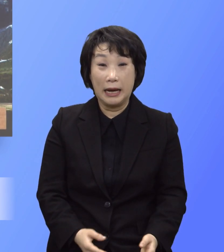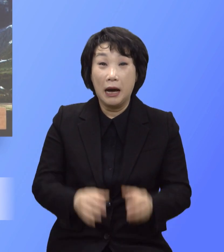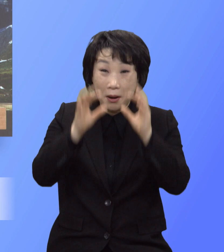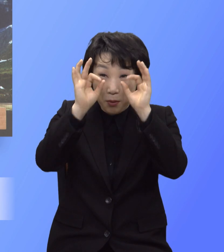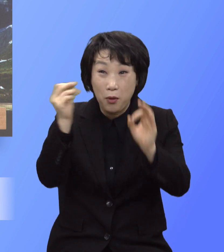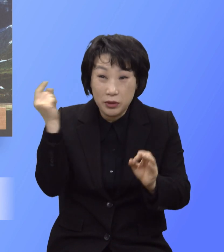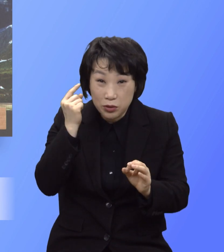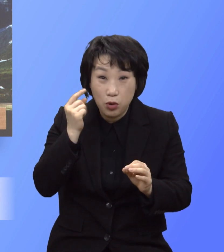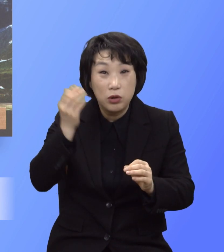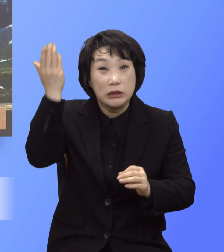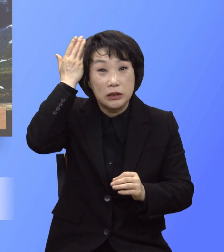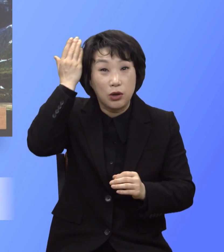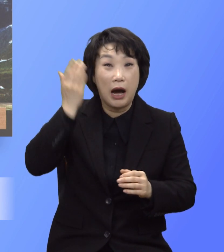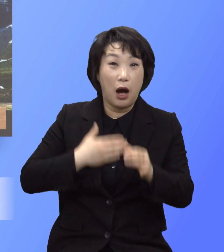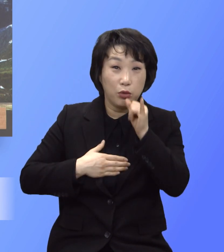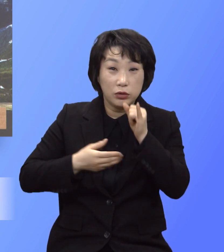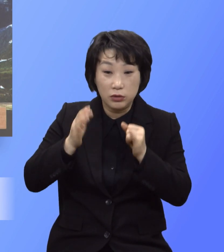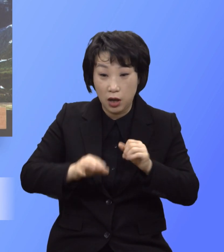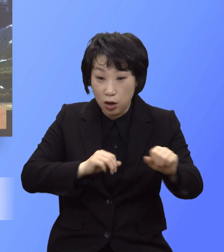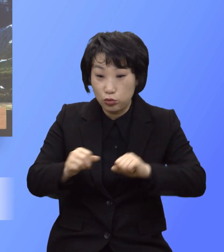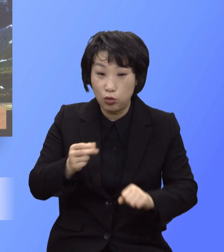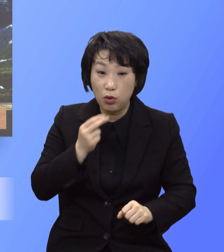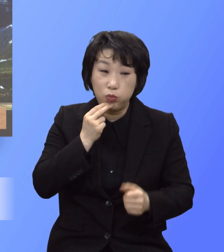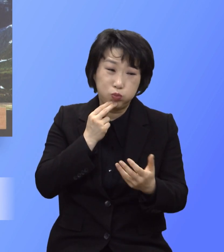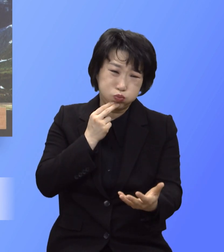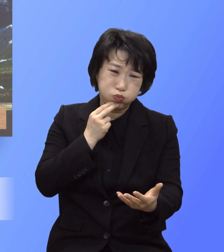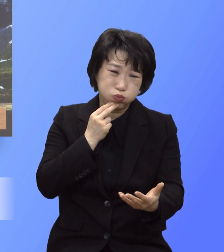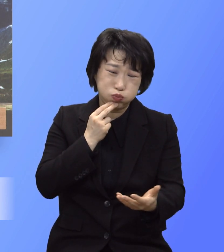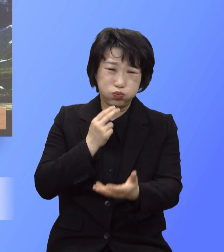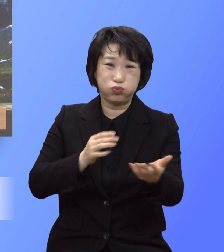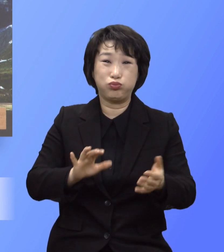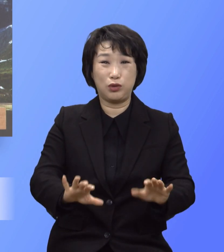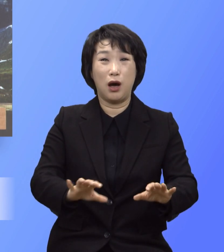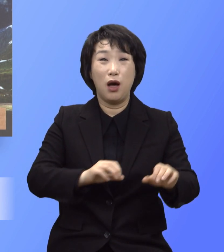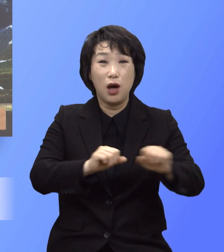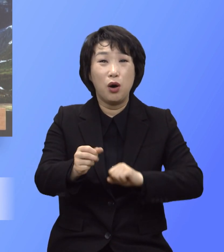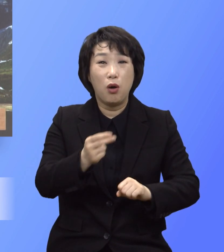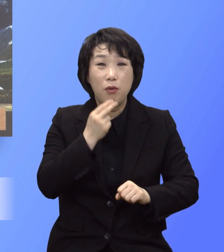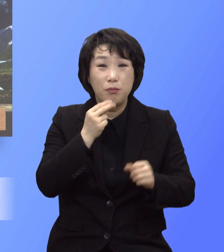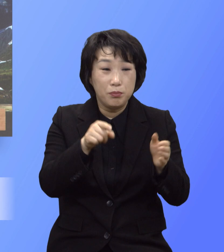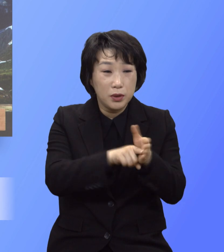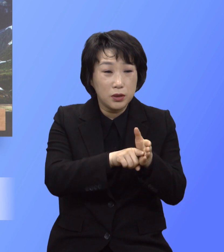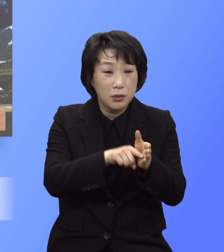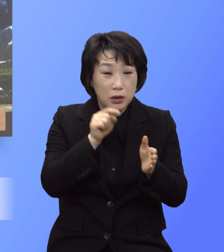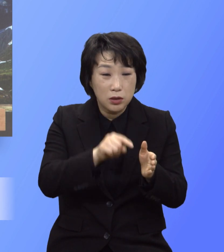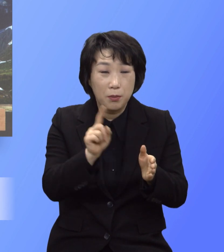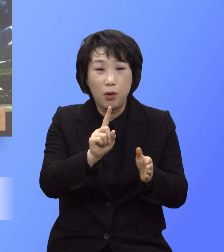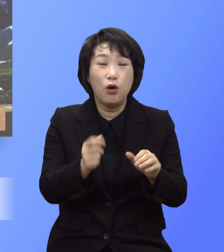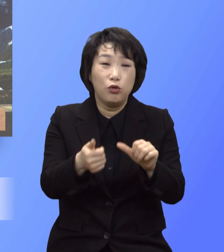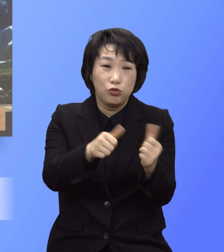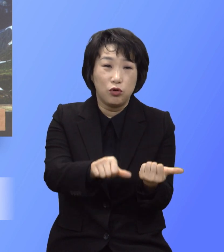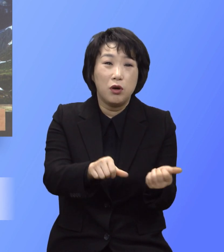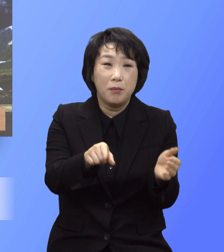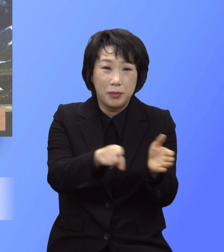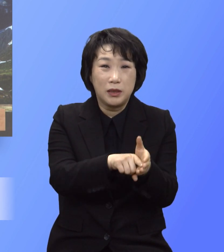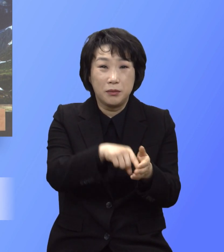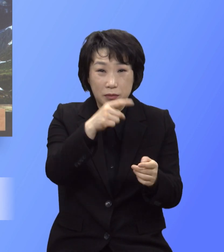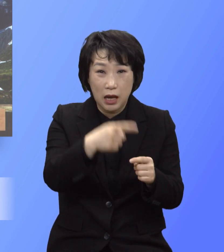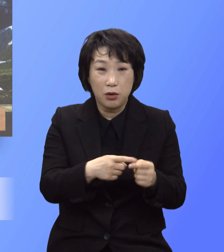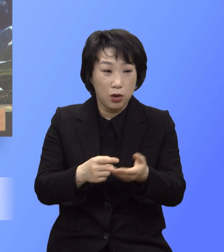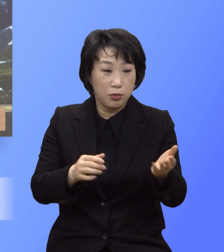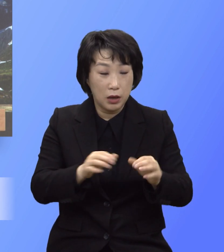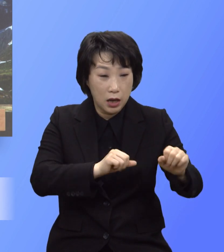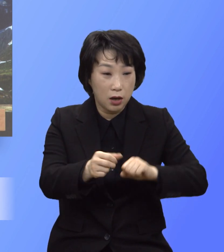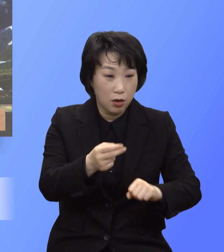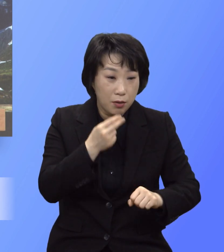지식으로는 하는데 행동은 부정하지 않느냐. 그래서 행함이 없는 믿음은 죽은 믿음이요. 행함이 없는 사람은